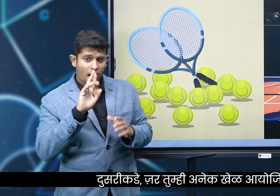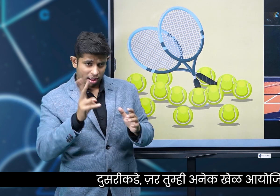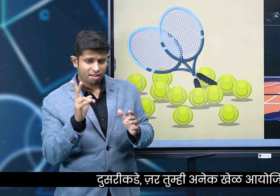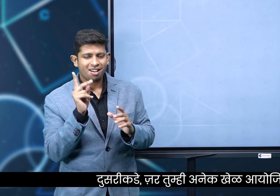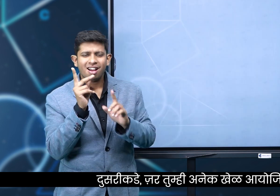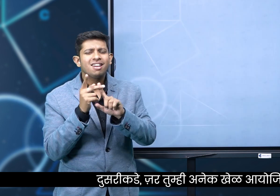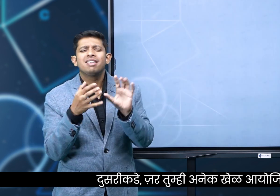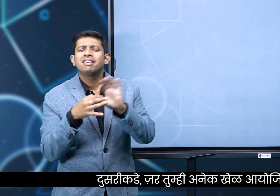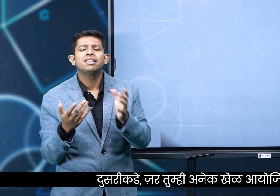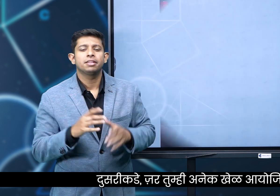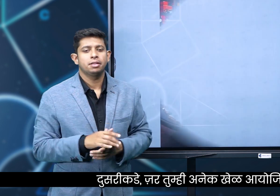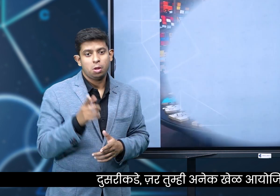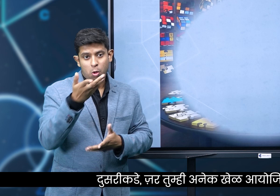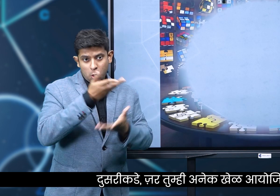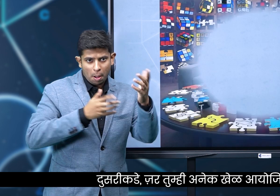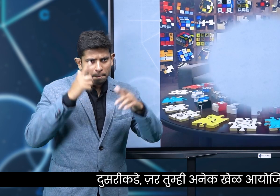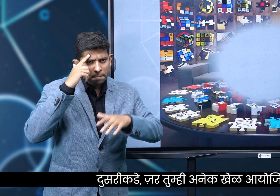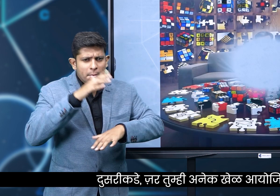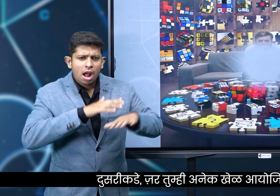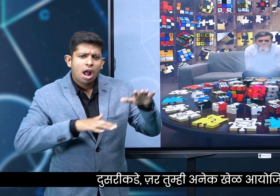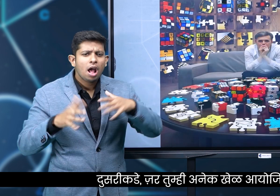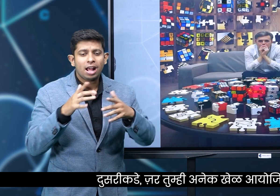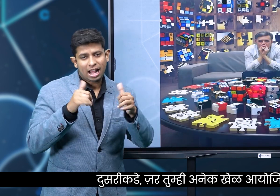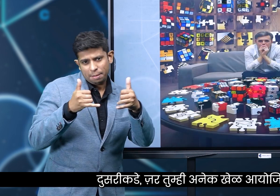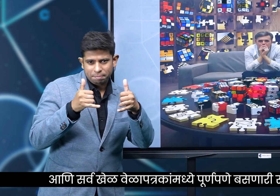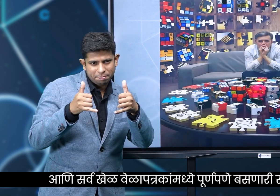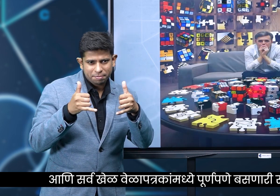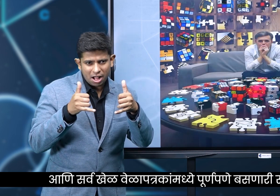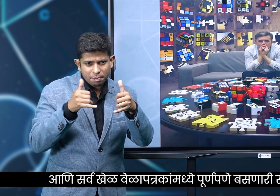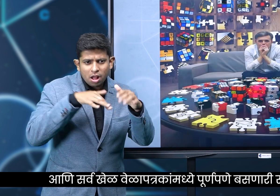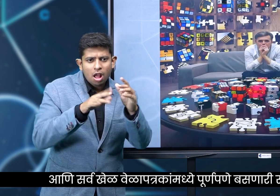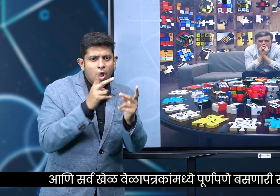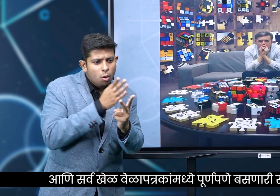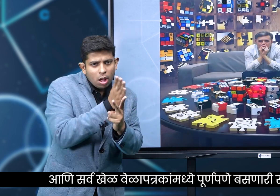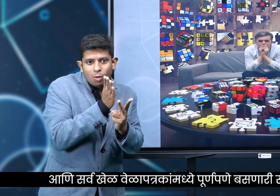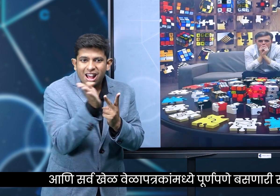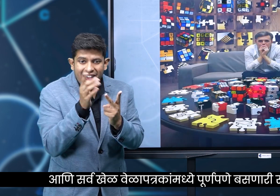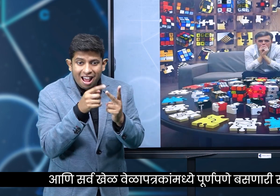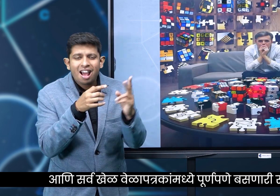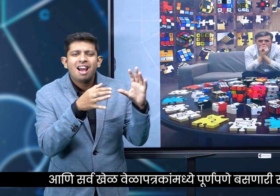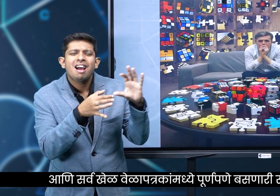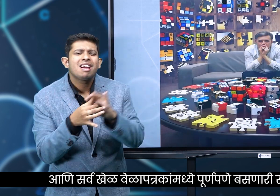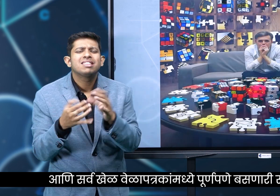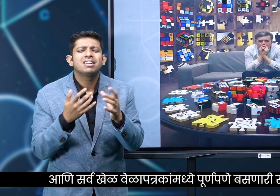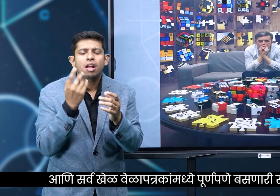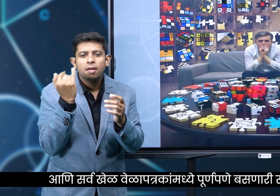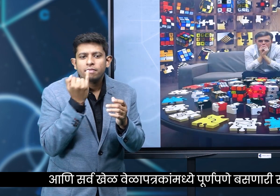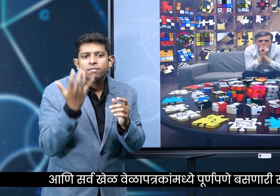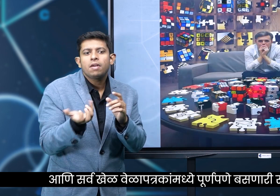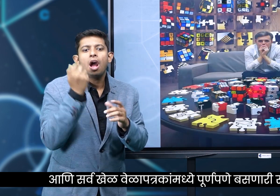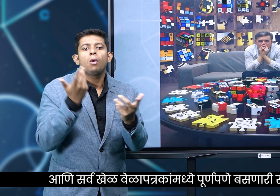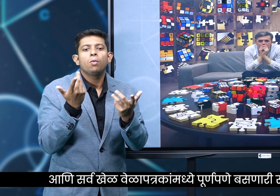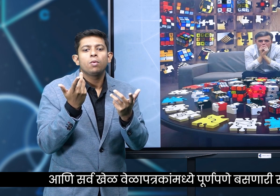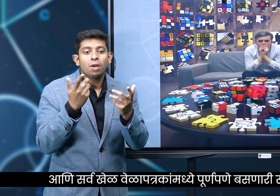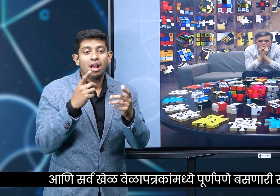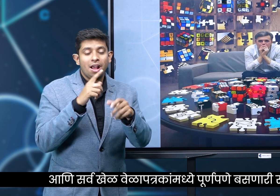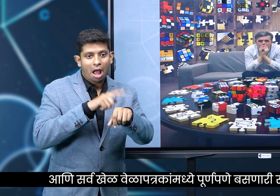दुसरीकडे जर तुम्ही अनेक खेळ आयोजित करत असाल आणि सर्व खेळ वेळापत्रकांमध्ये पूर्णपणे बसणारी संख्या शोधायची